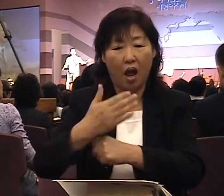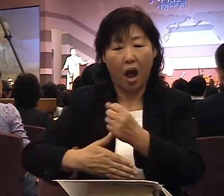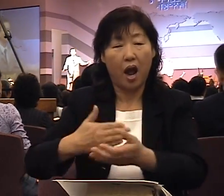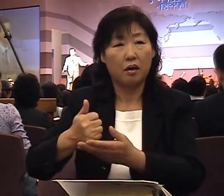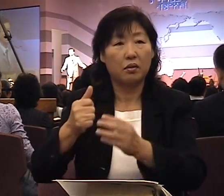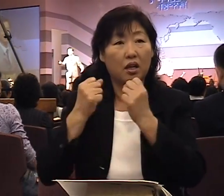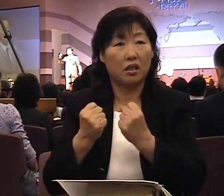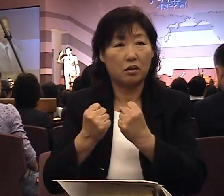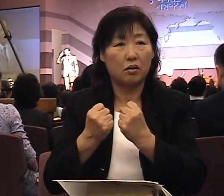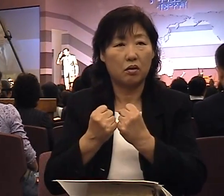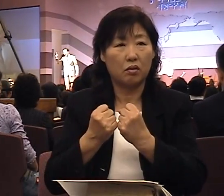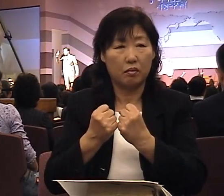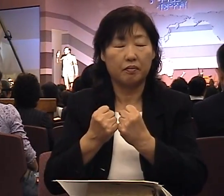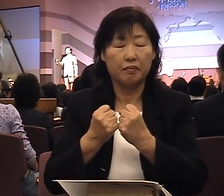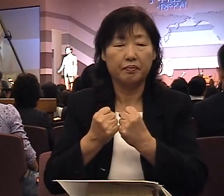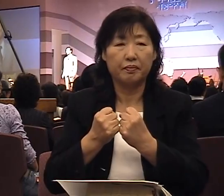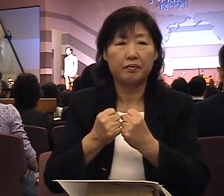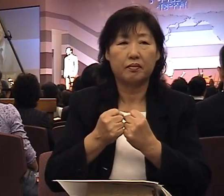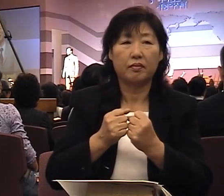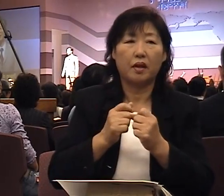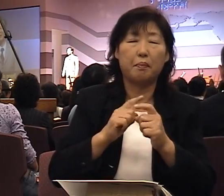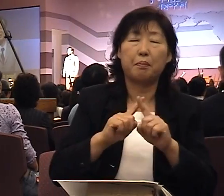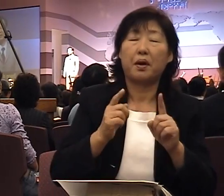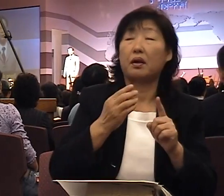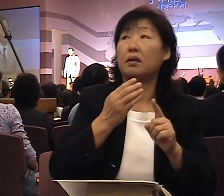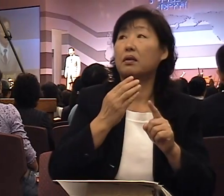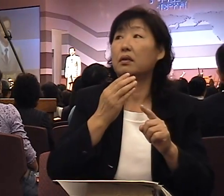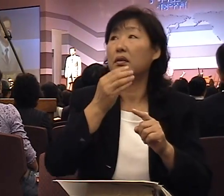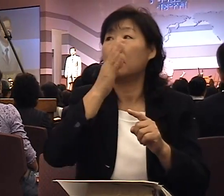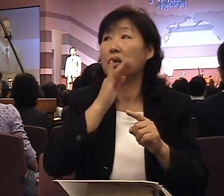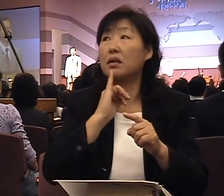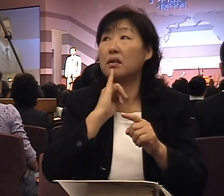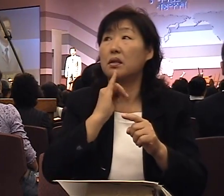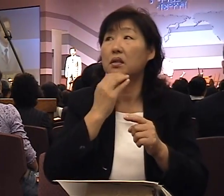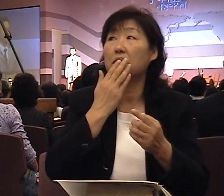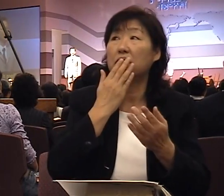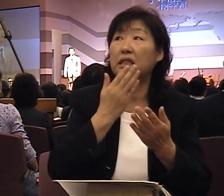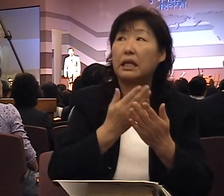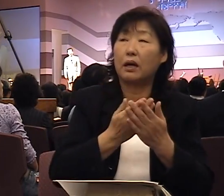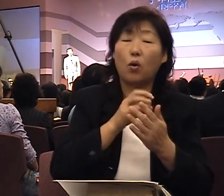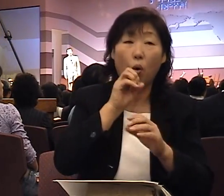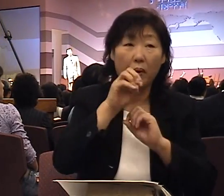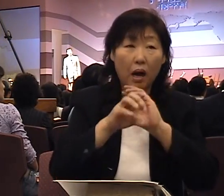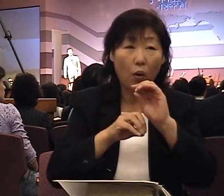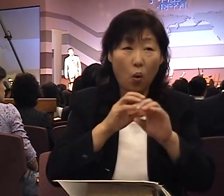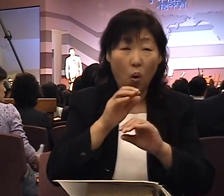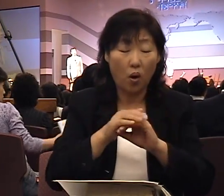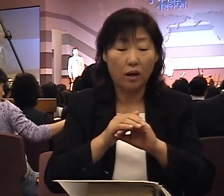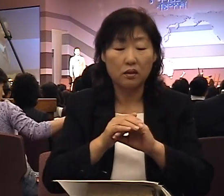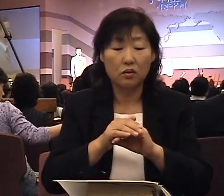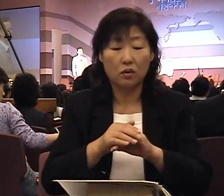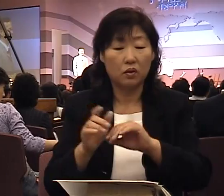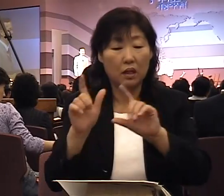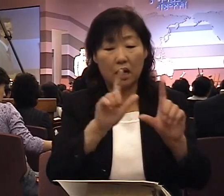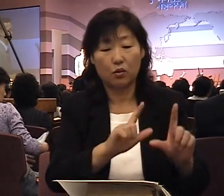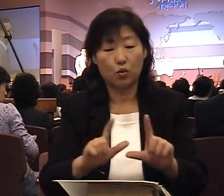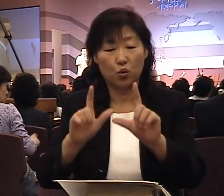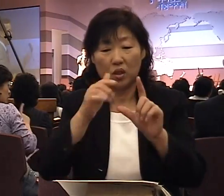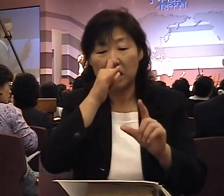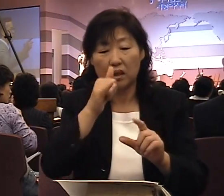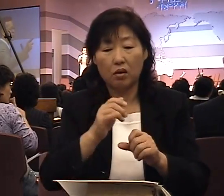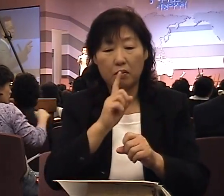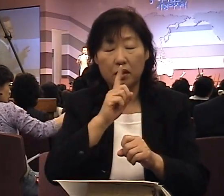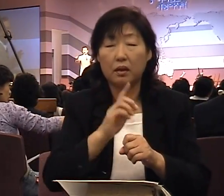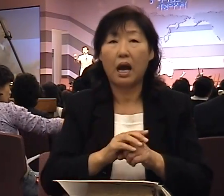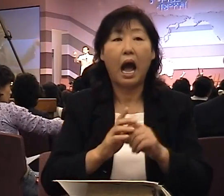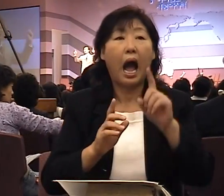Life is not good, but God is good이라고 그를 고백하며 간증하며 살 수 있었던 것입니다. 우리 한번